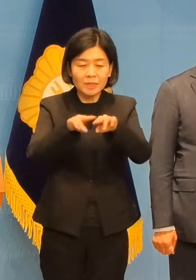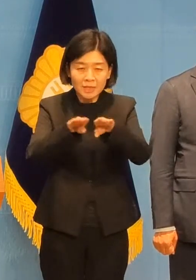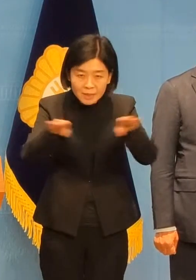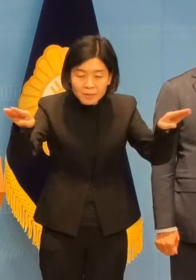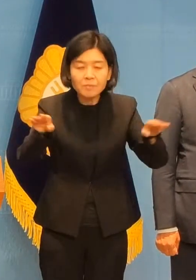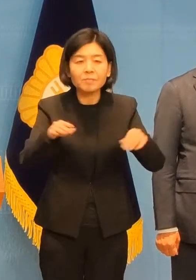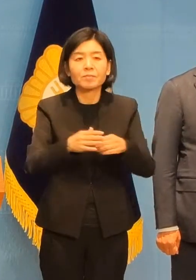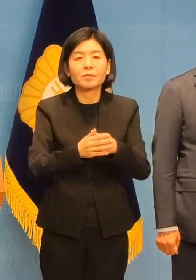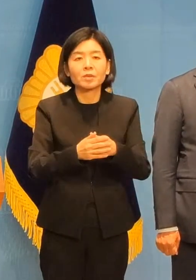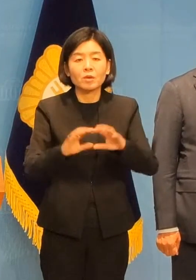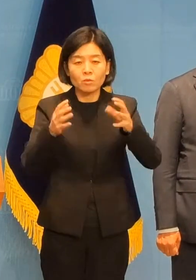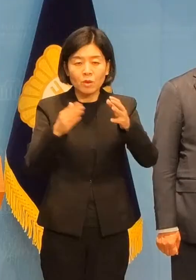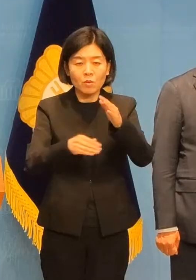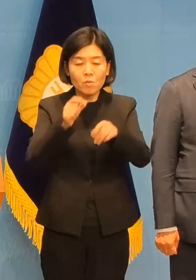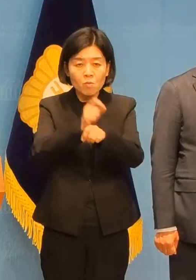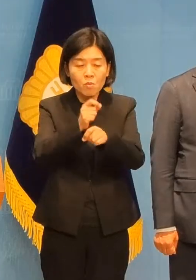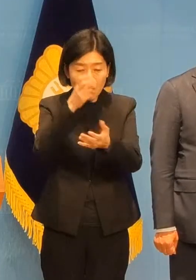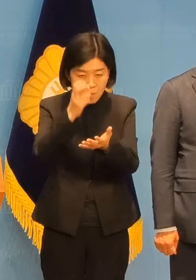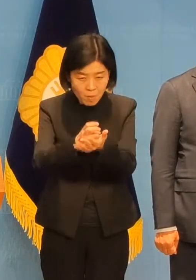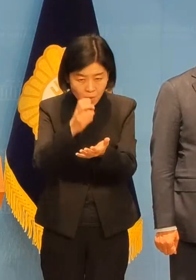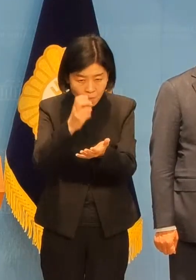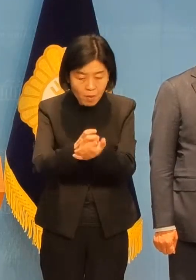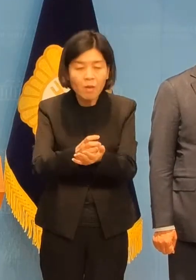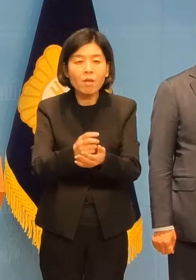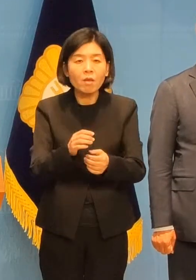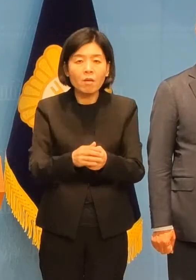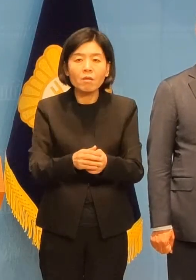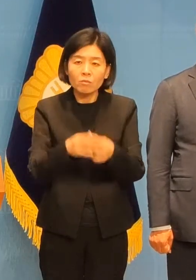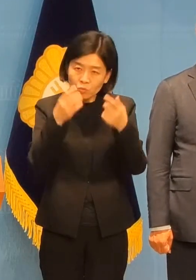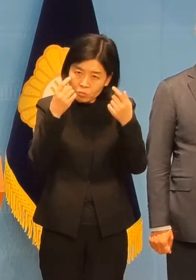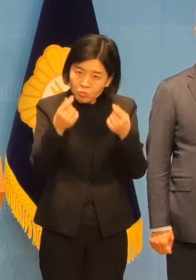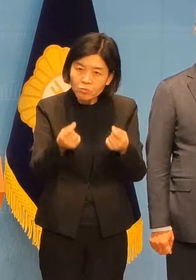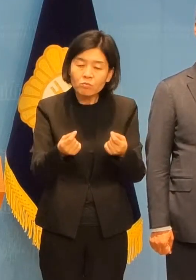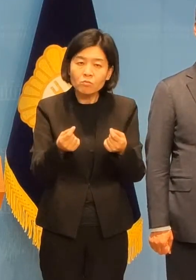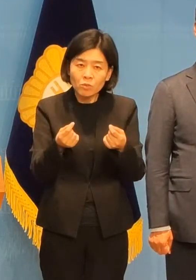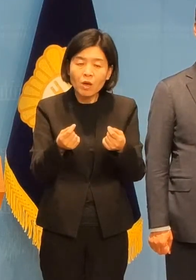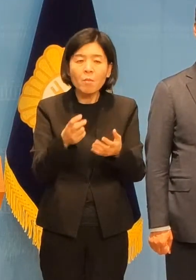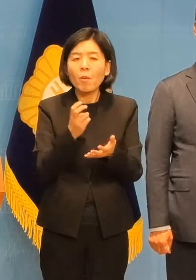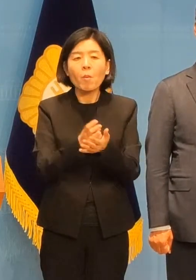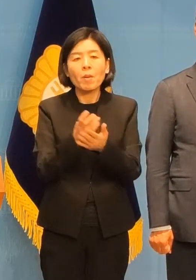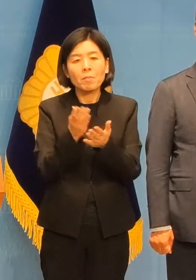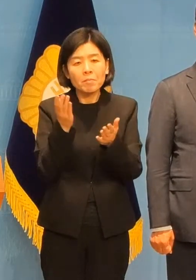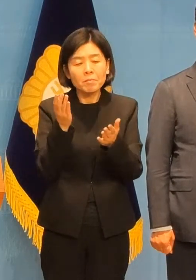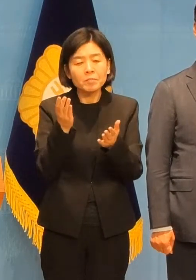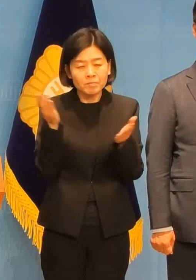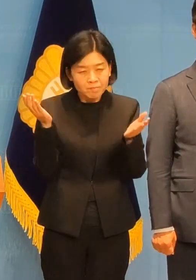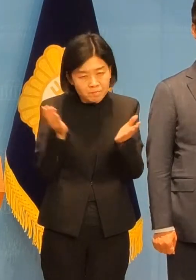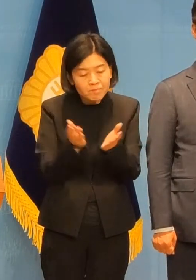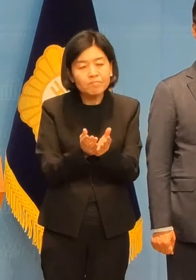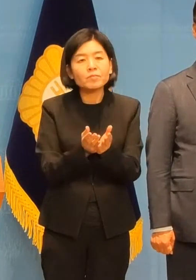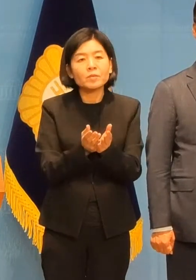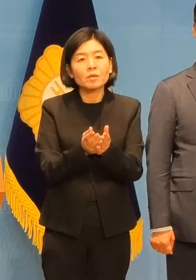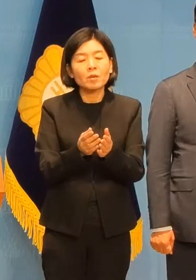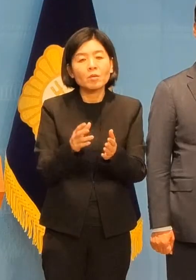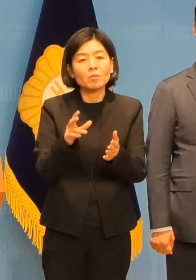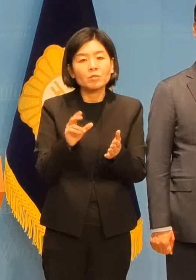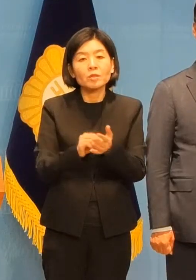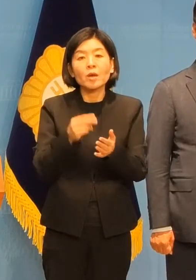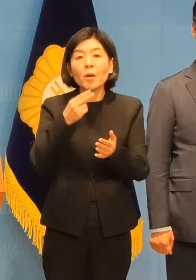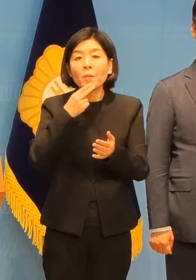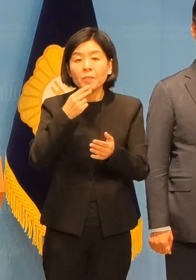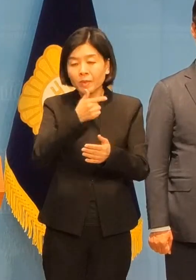따라서 국가공무원법상의 강임에 해당할 여지가 없다라는 것이 확립된